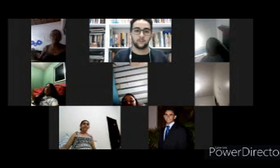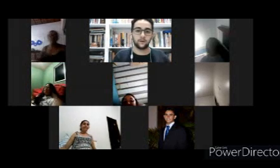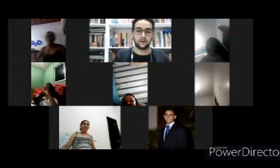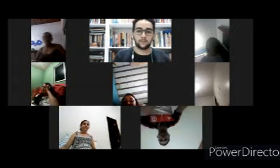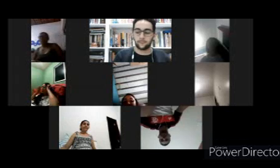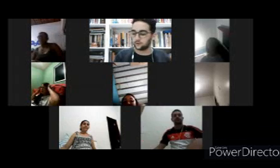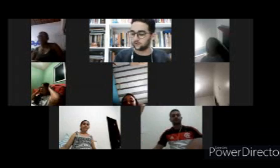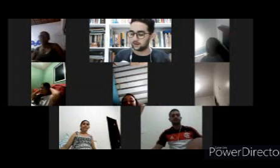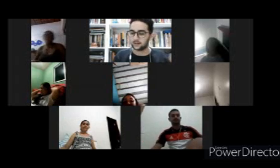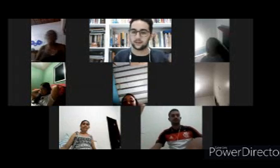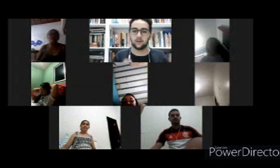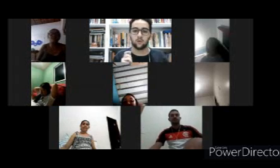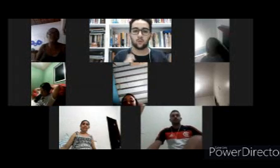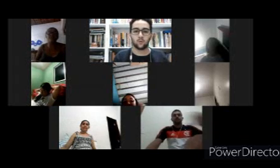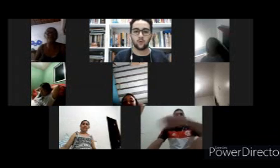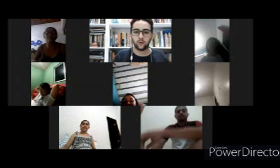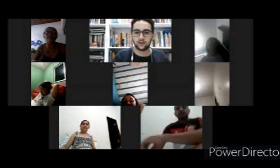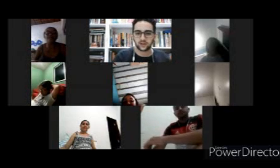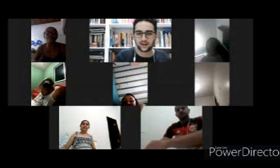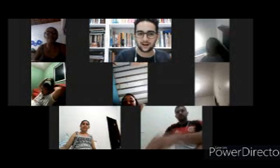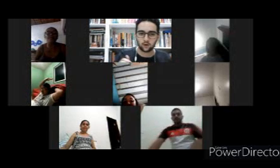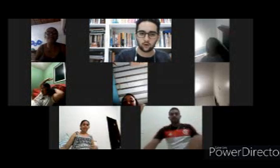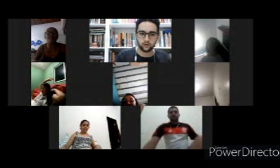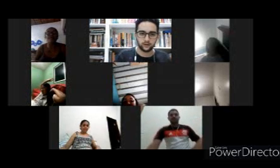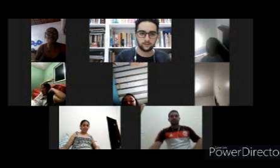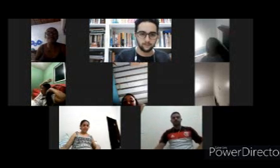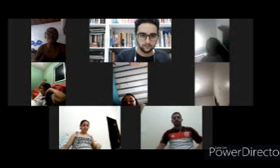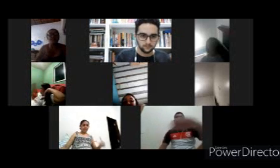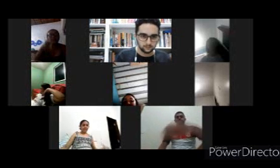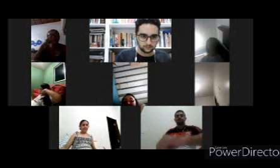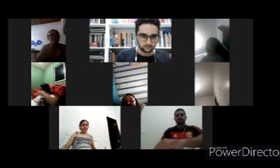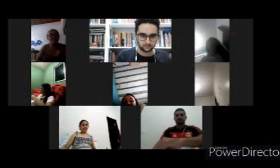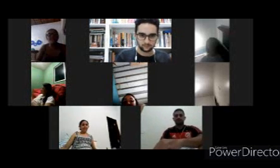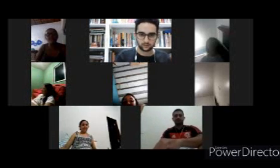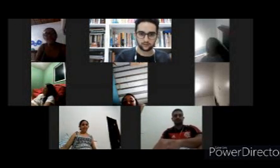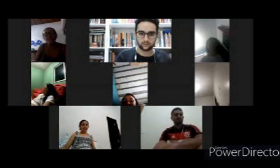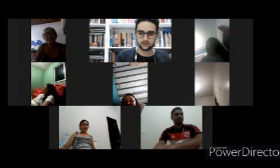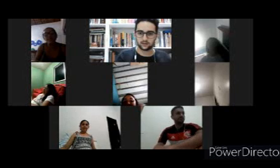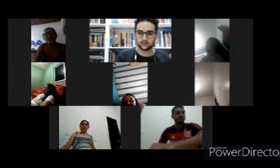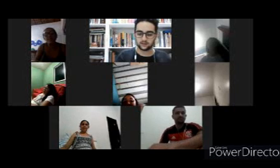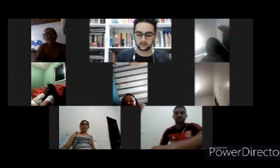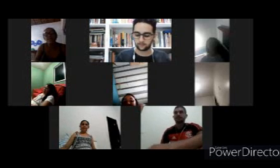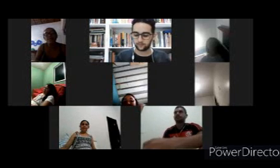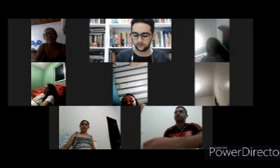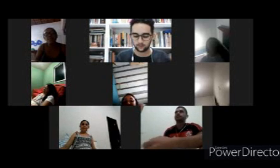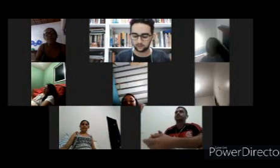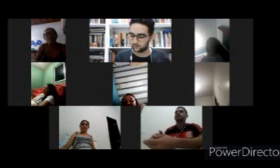Bora lá. Deixa eu falar aqui como é que está a ordem que vocês vão